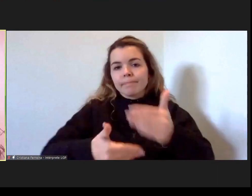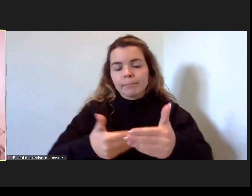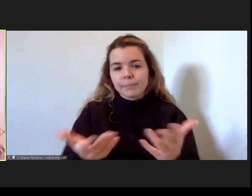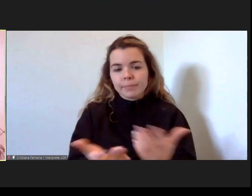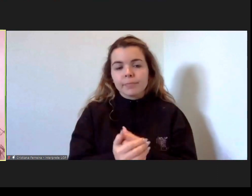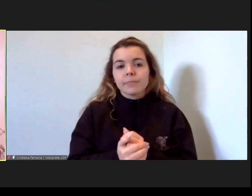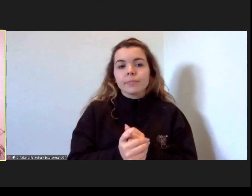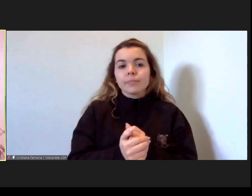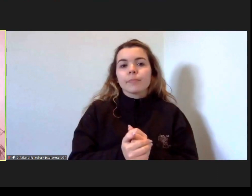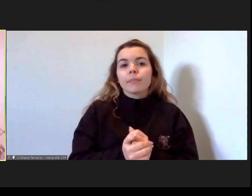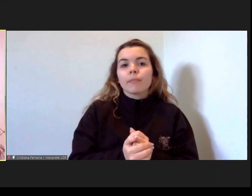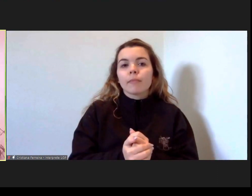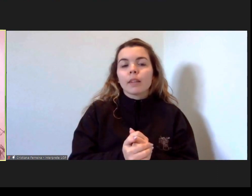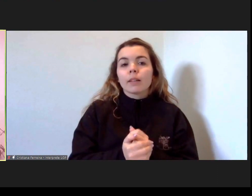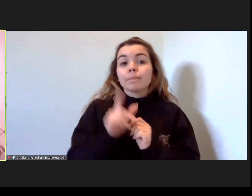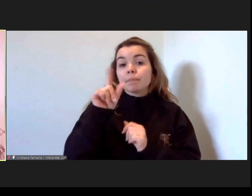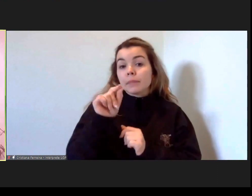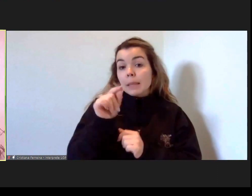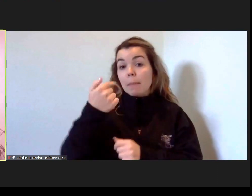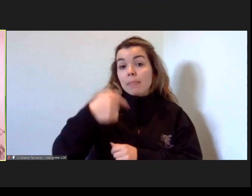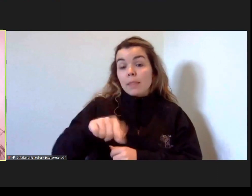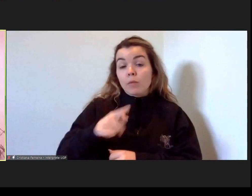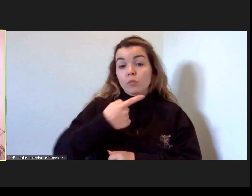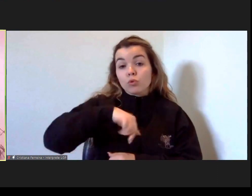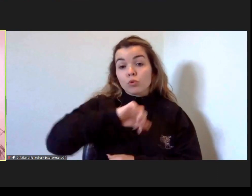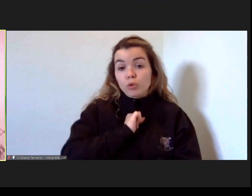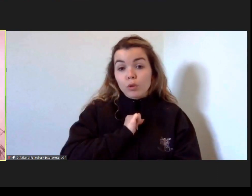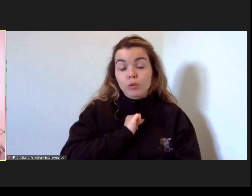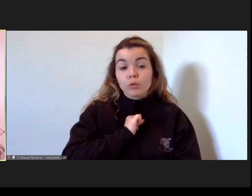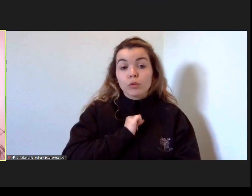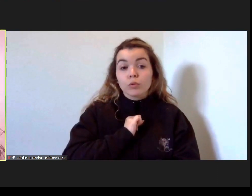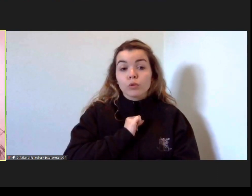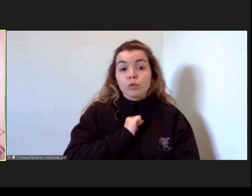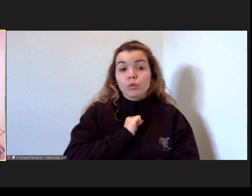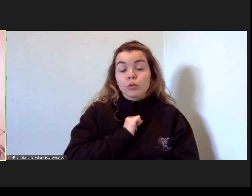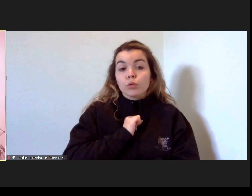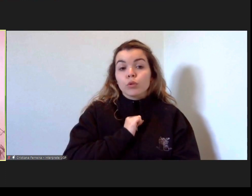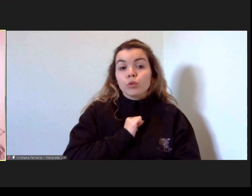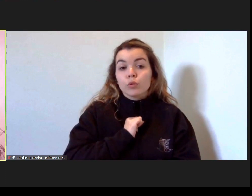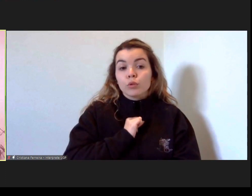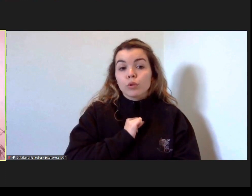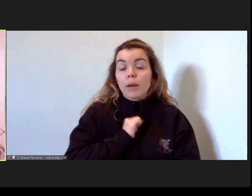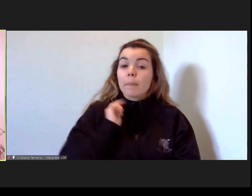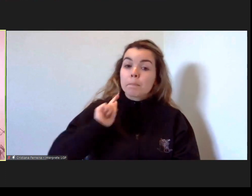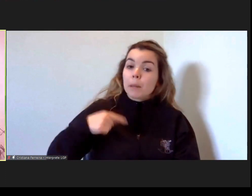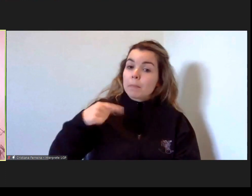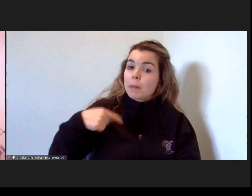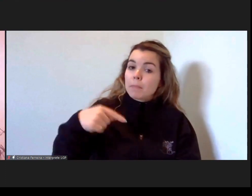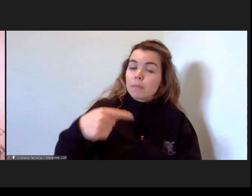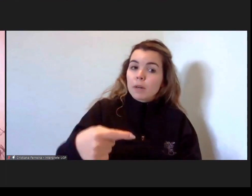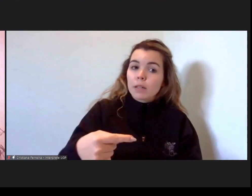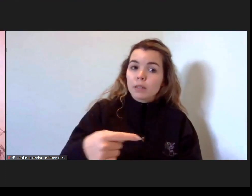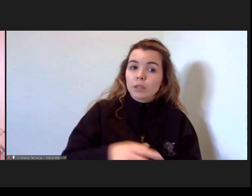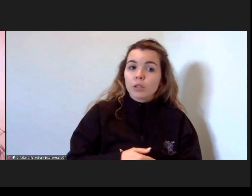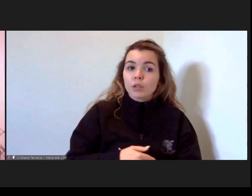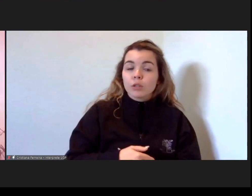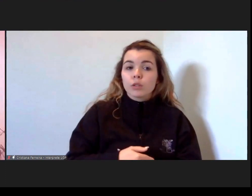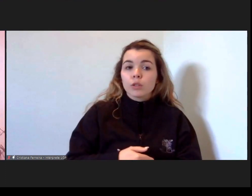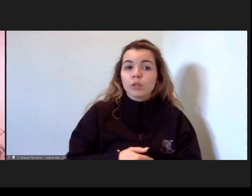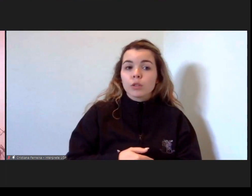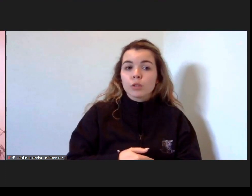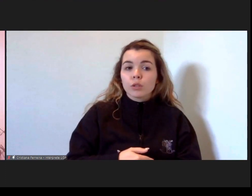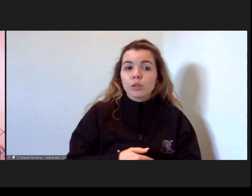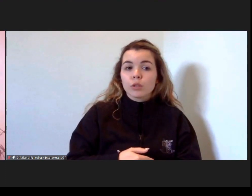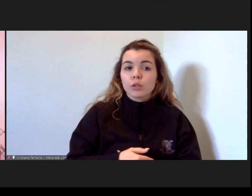temos também no nosso no nosso dia-a-dia para que pudesse